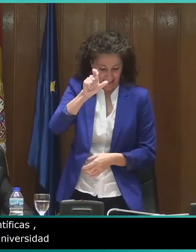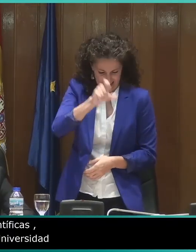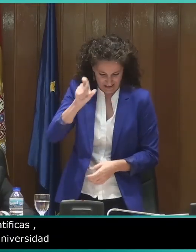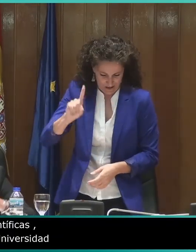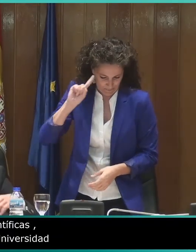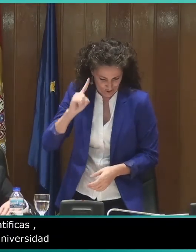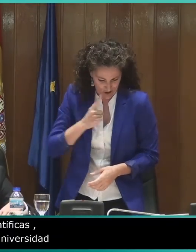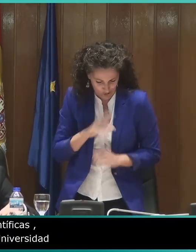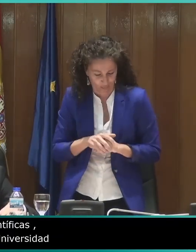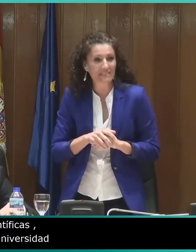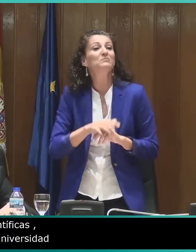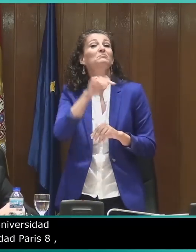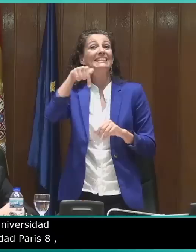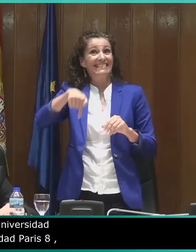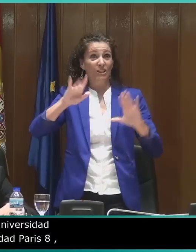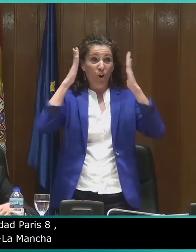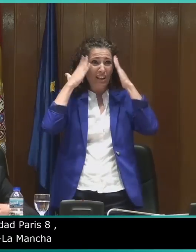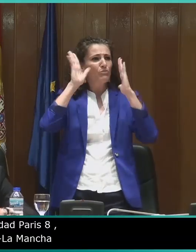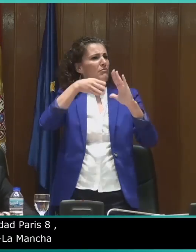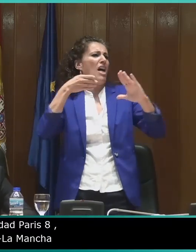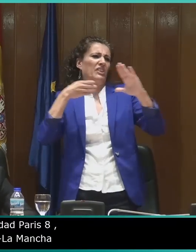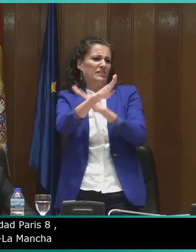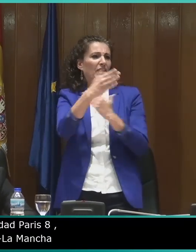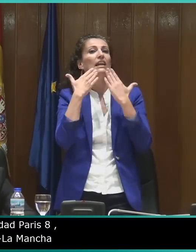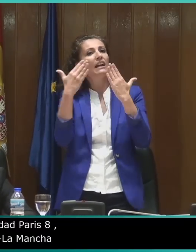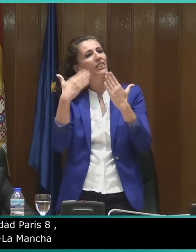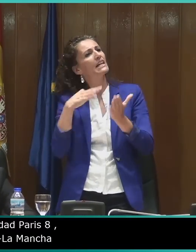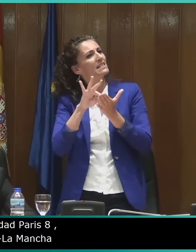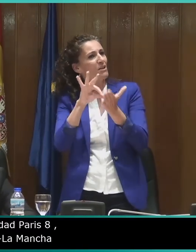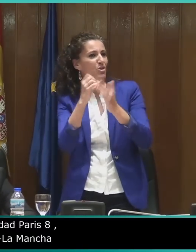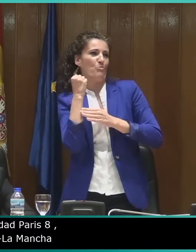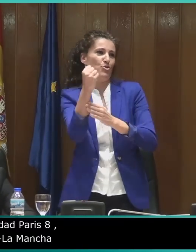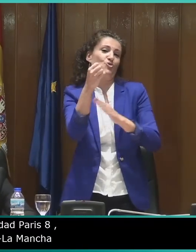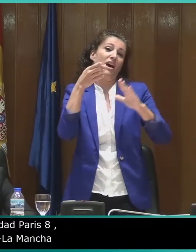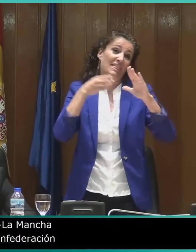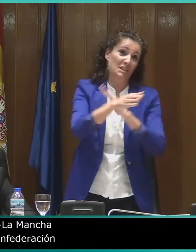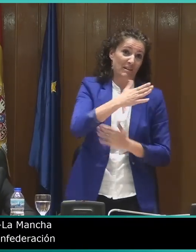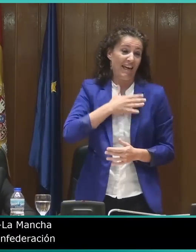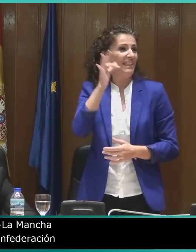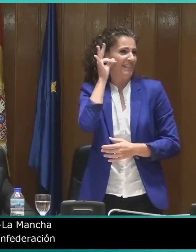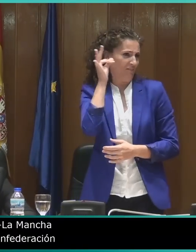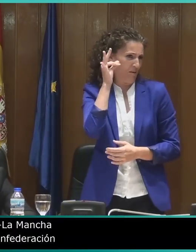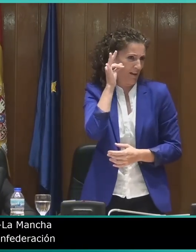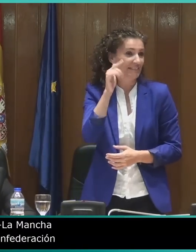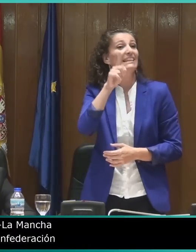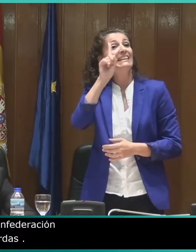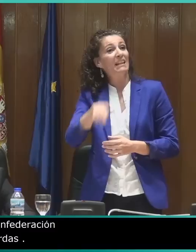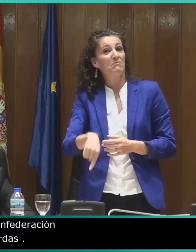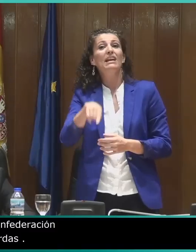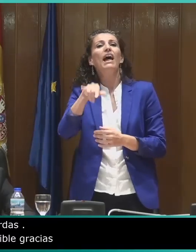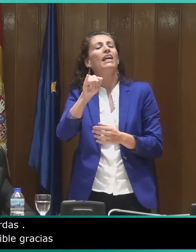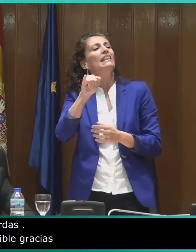especialmente la Confederación Estatal de Personas Sordas. Este congreso es accesible gracias al servicio de apoyo y accesibilidad